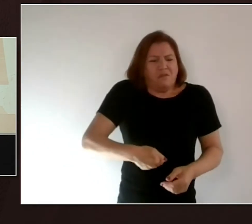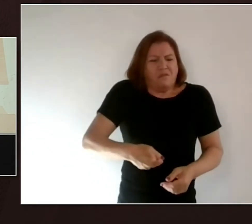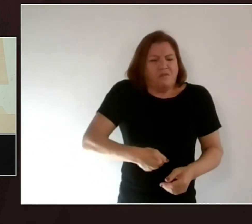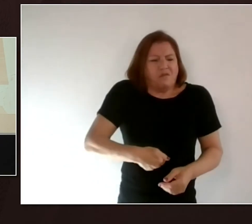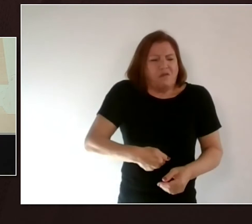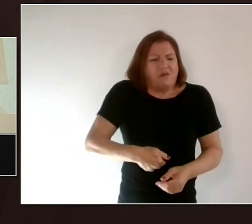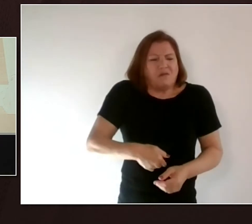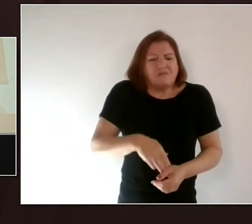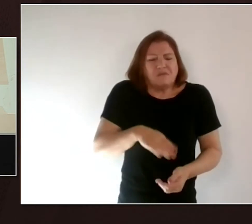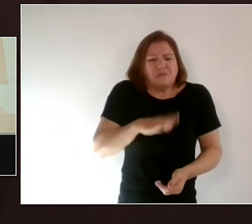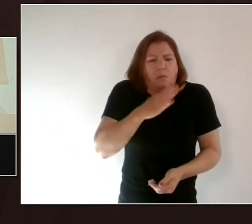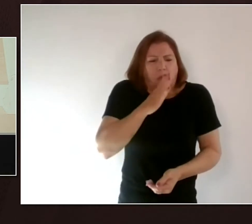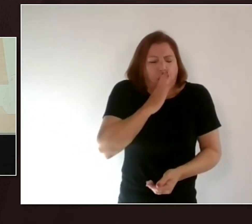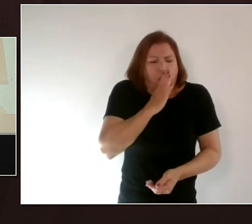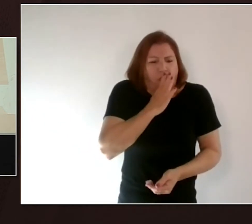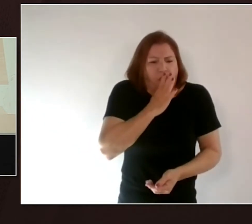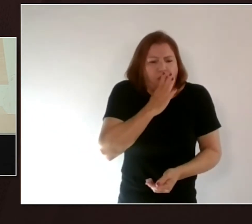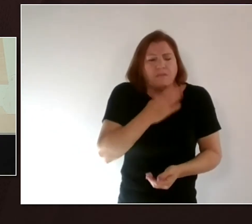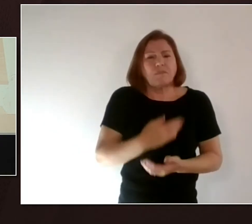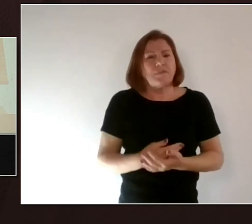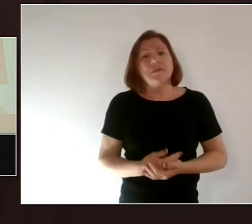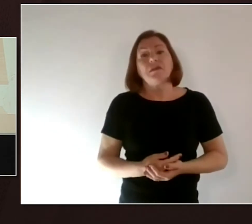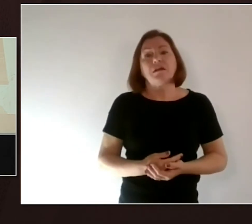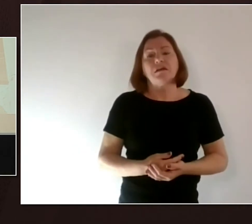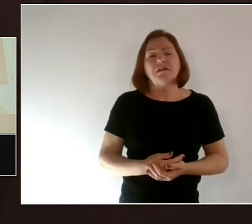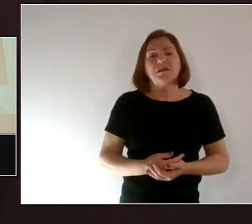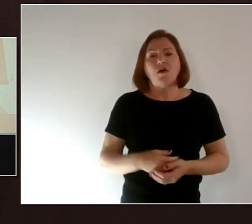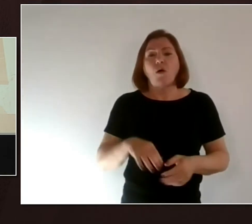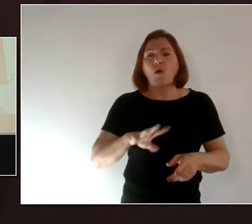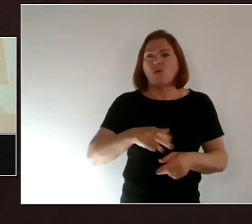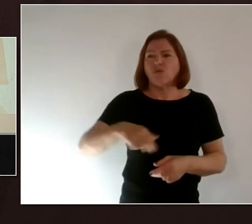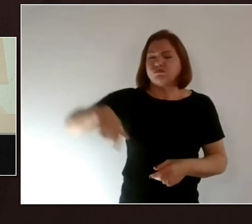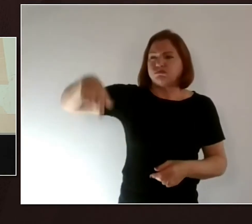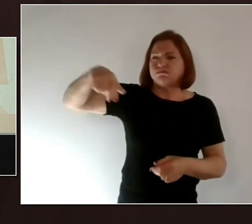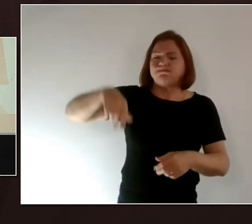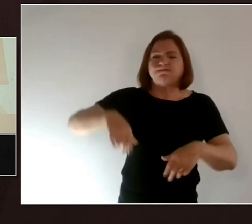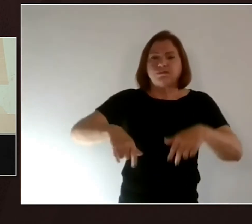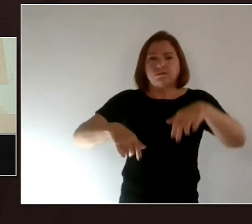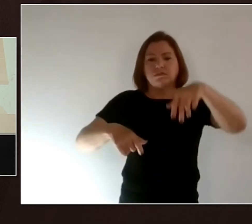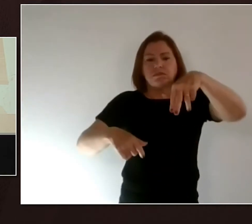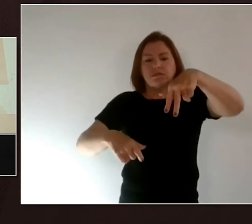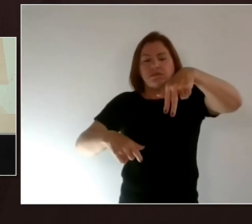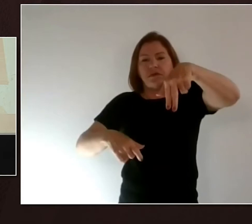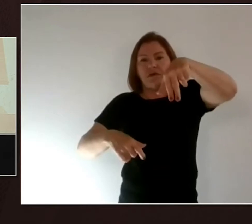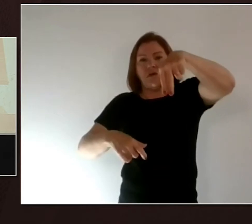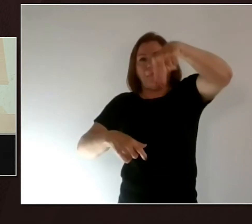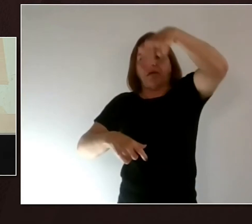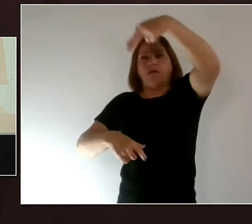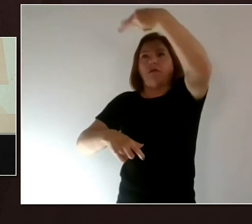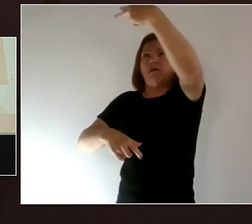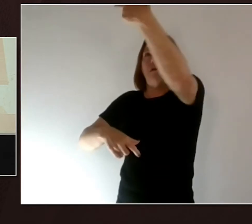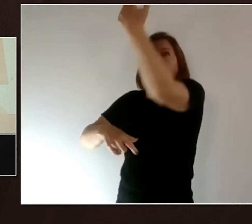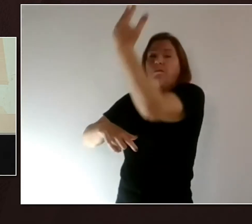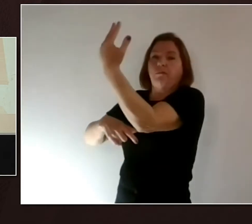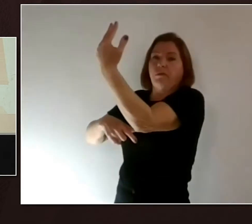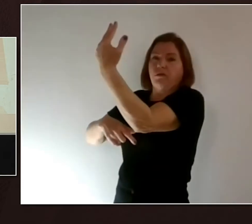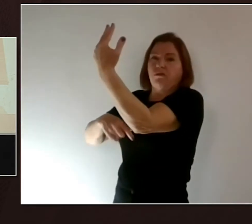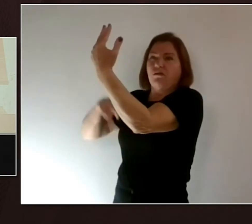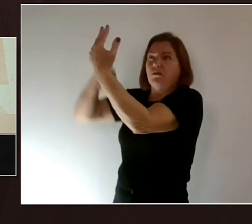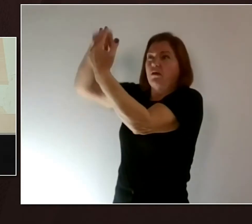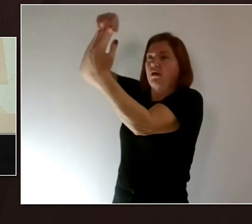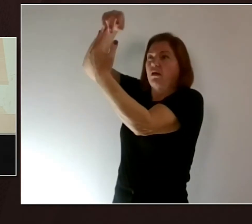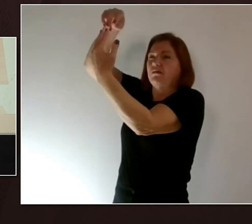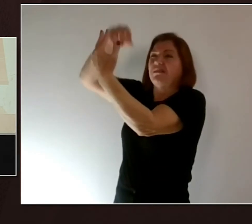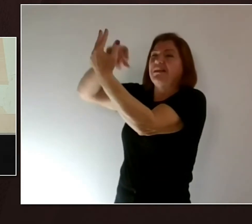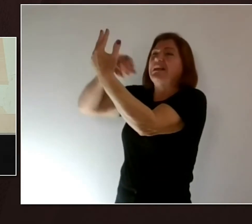eram crucificados ou pendurados de cabeça para baixo, com uma morte demorada. De todos os